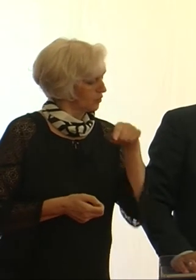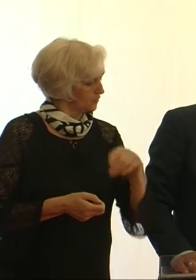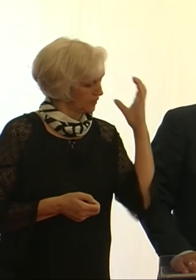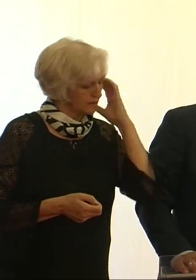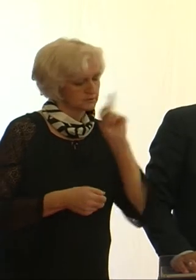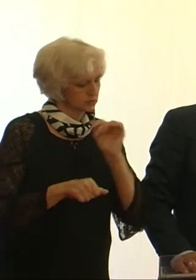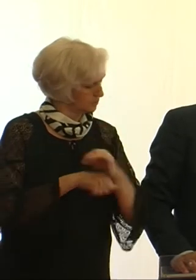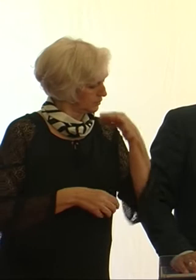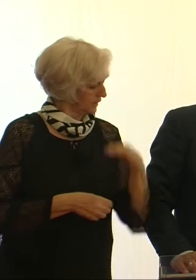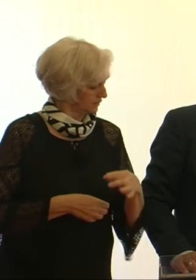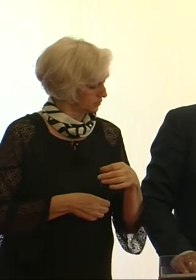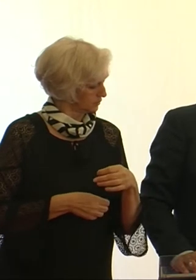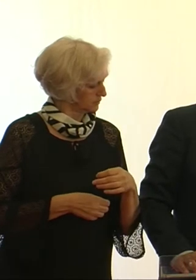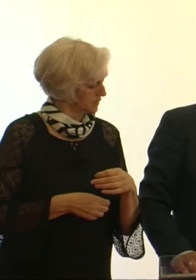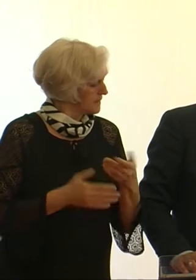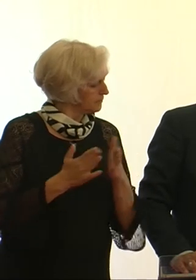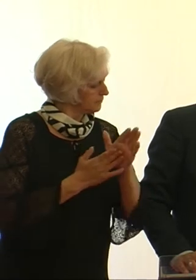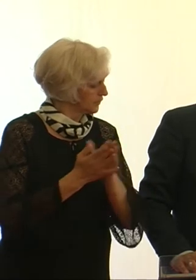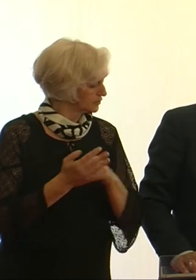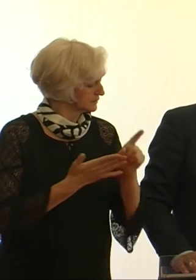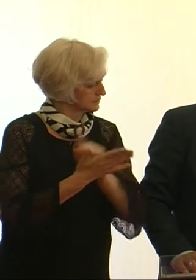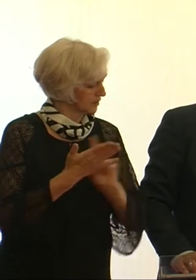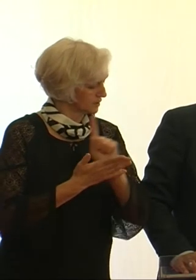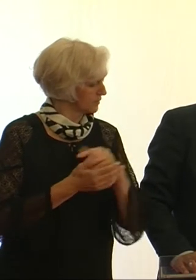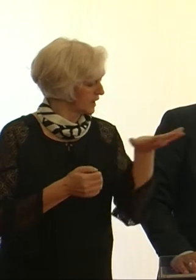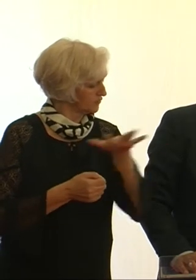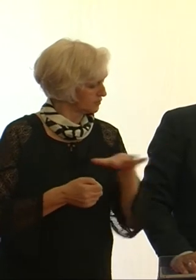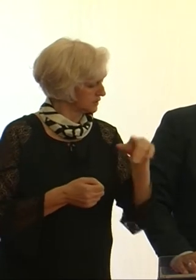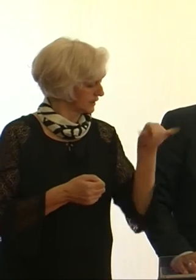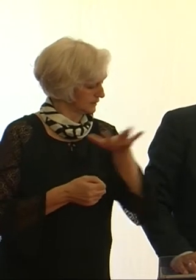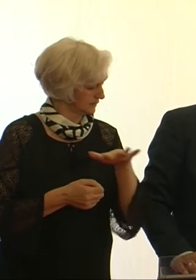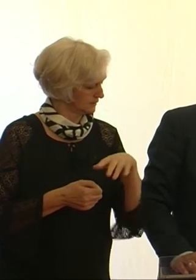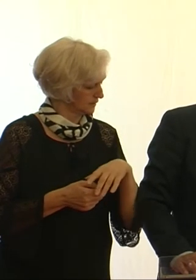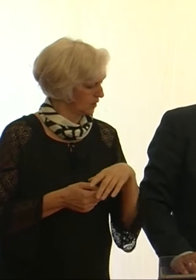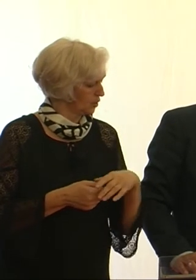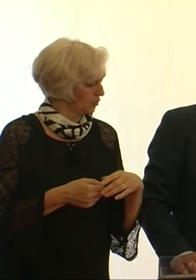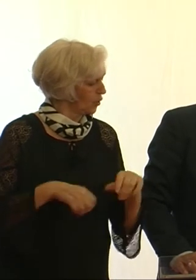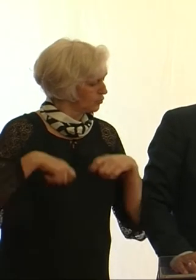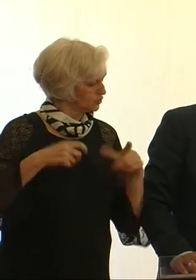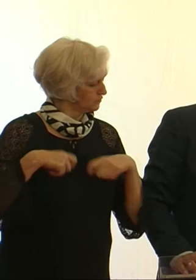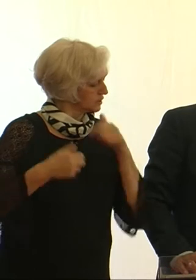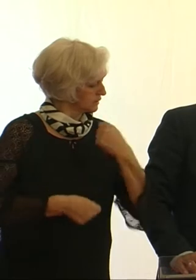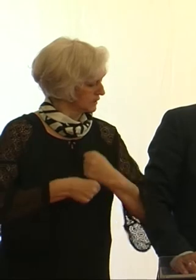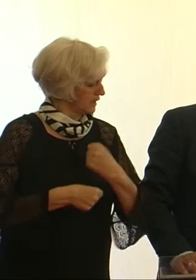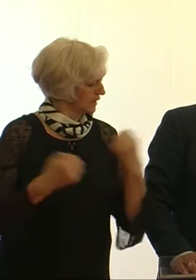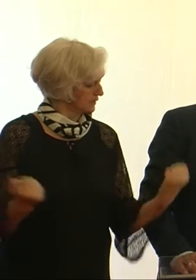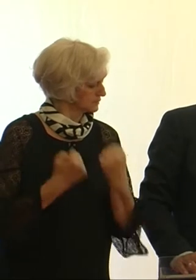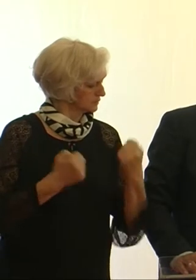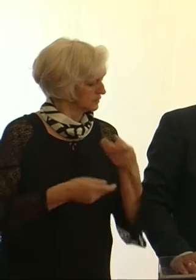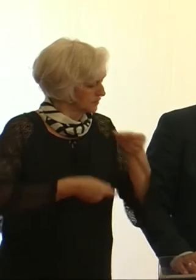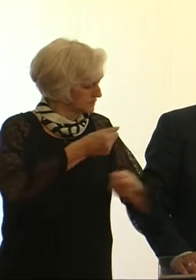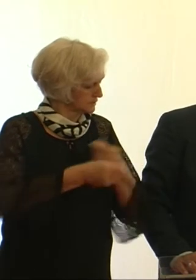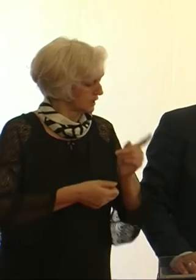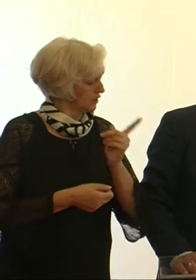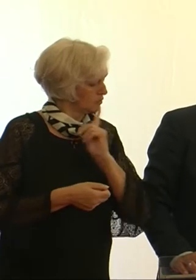Vizija ove vlade je da Zeničko-dobojski kanton postane savremena evropska regija, ugodna za život i rad i atraktivna